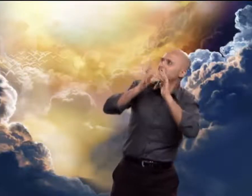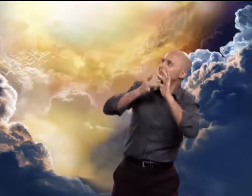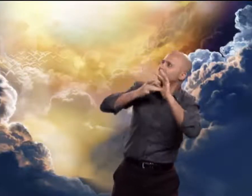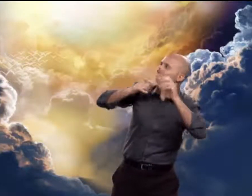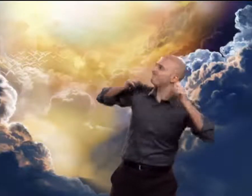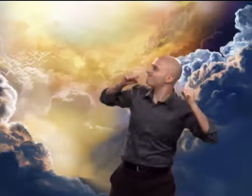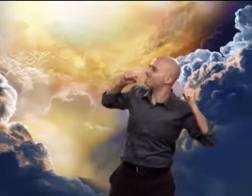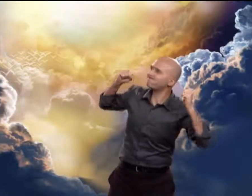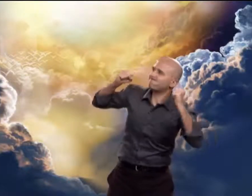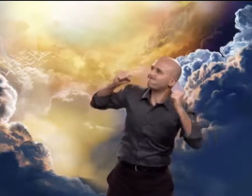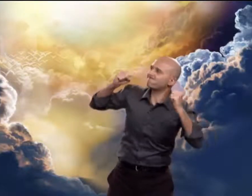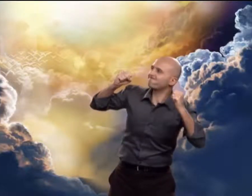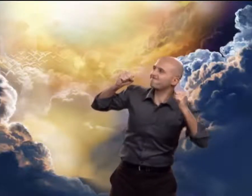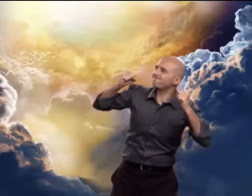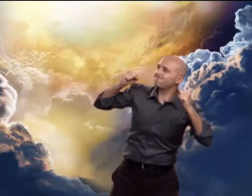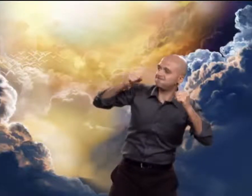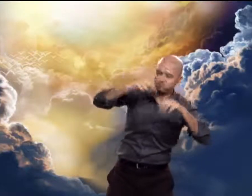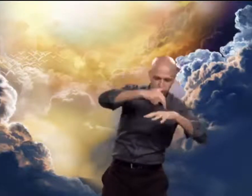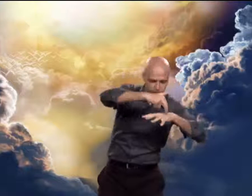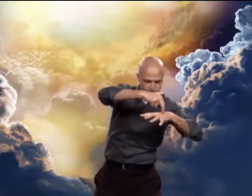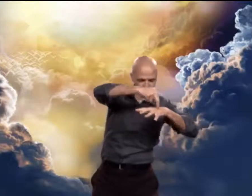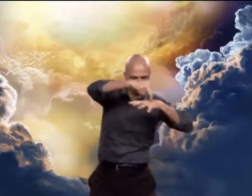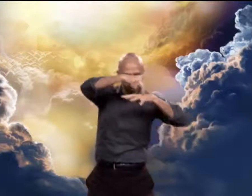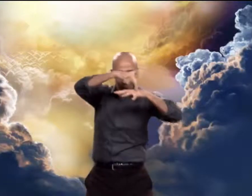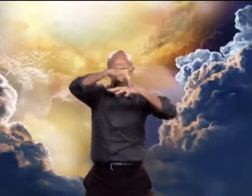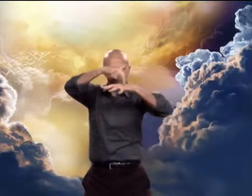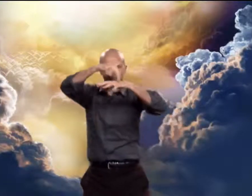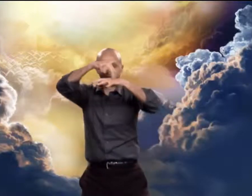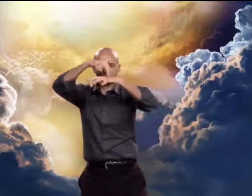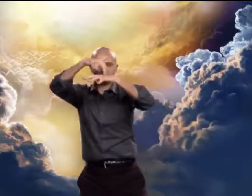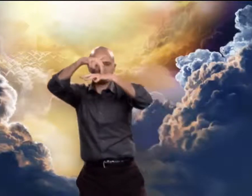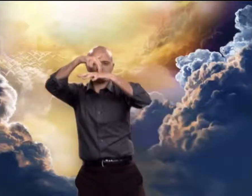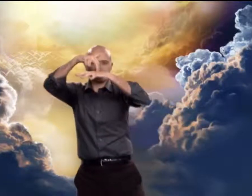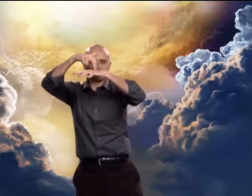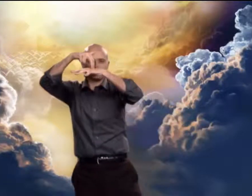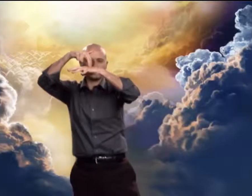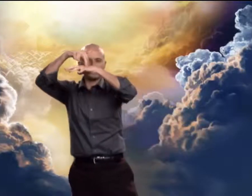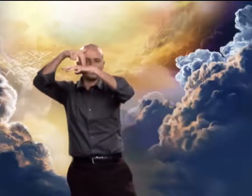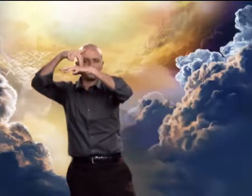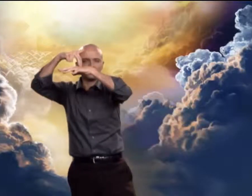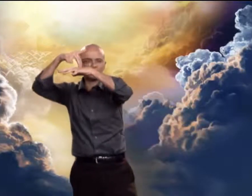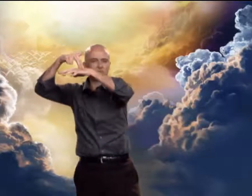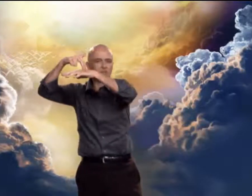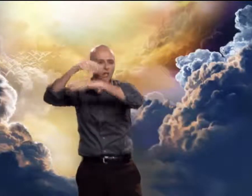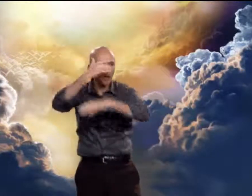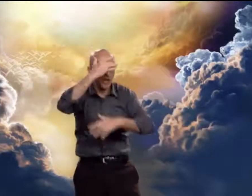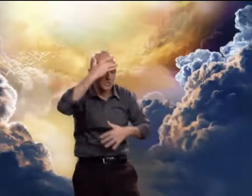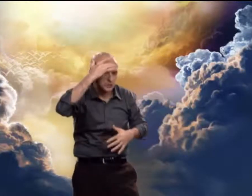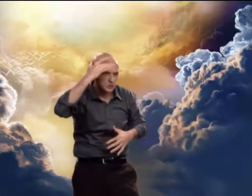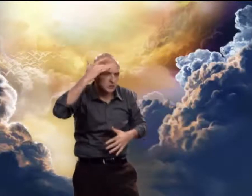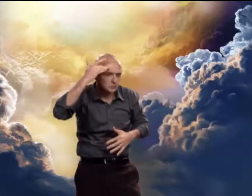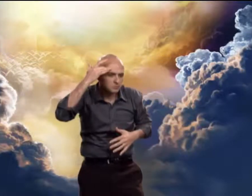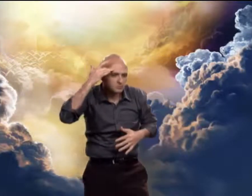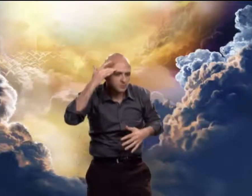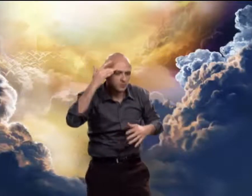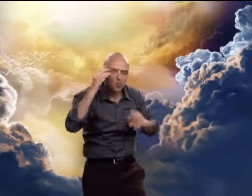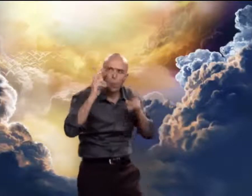as nações. Será então estabelecido o reino pacífico do Salvador. Com certeza o Senhor